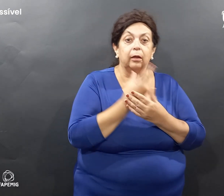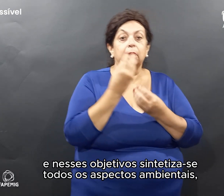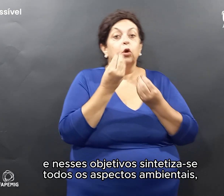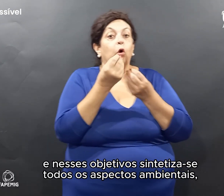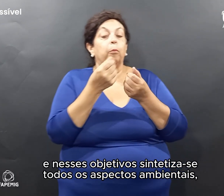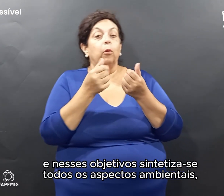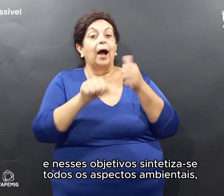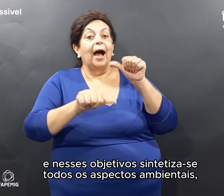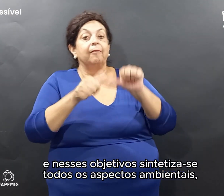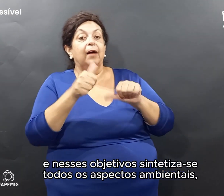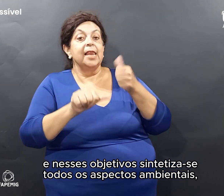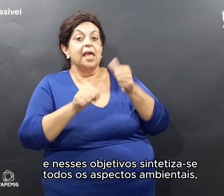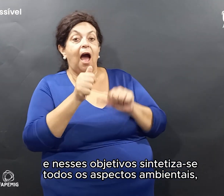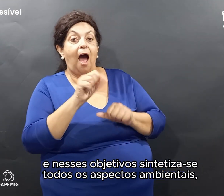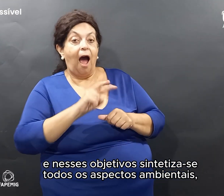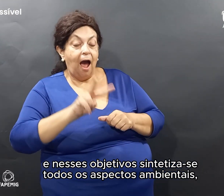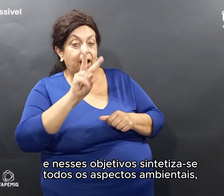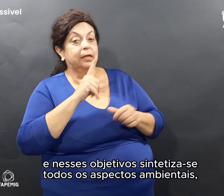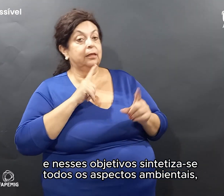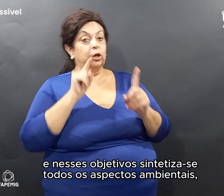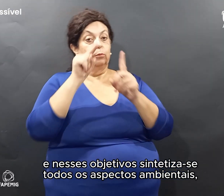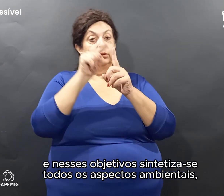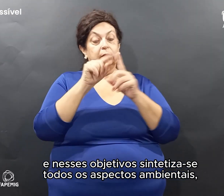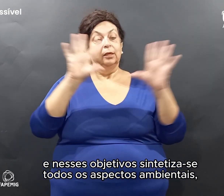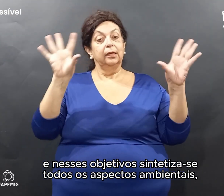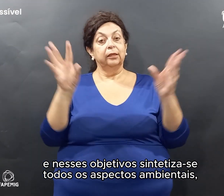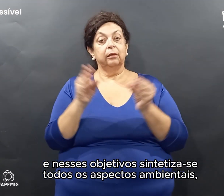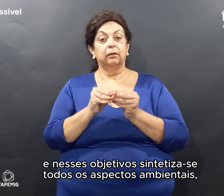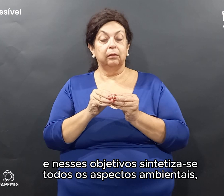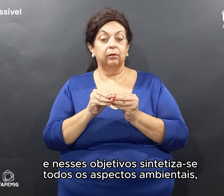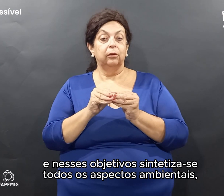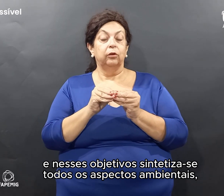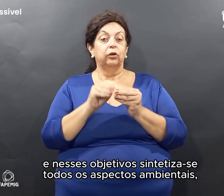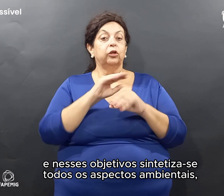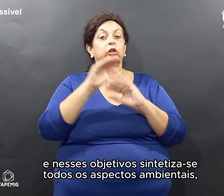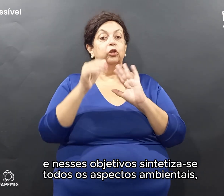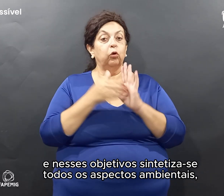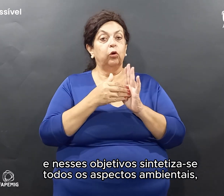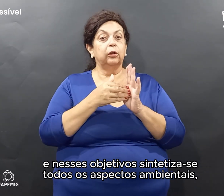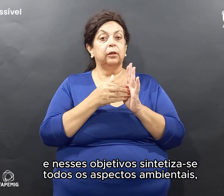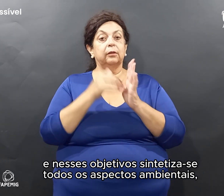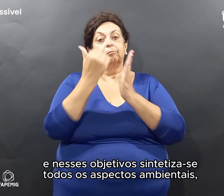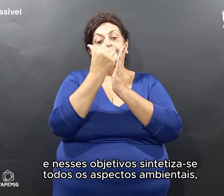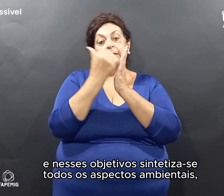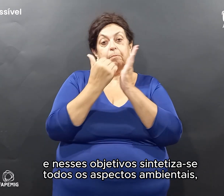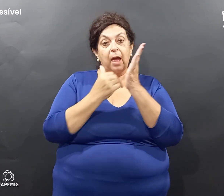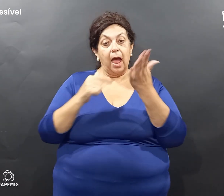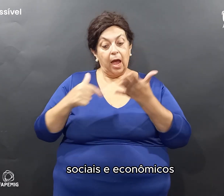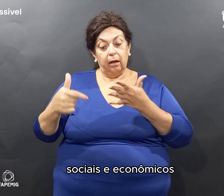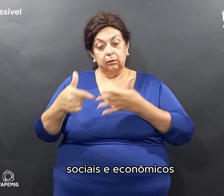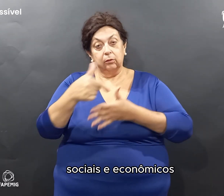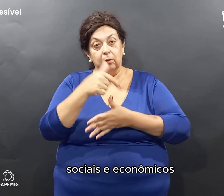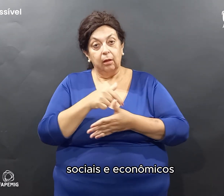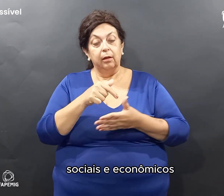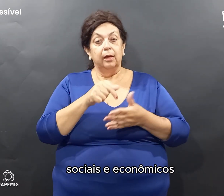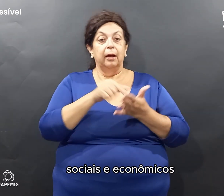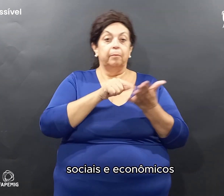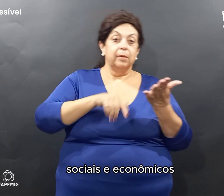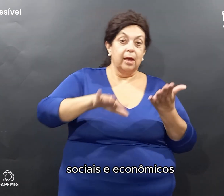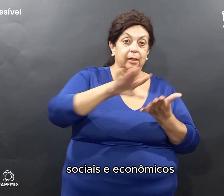e nesses objetivos sintetiza aí todos os aspectos ambientais, sociais e econômicos